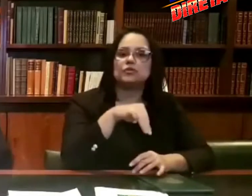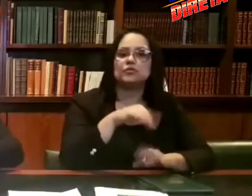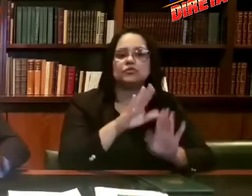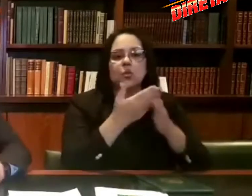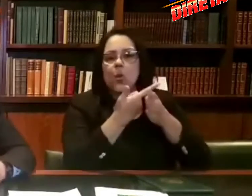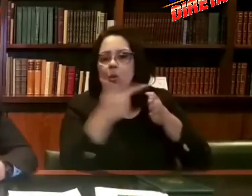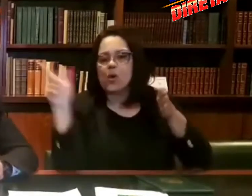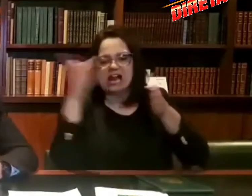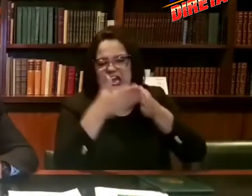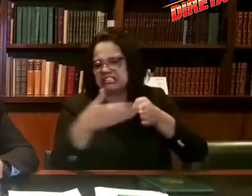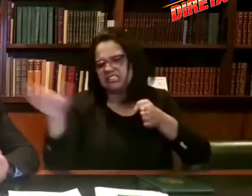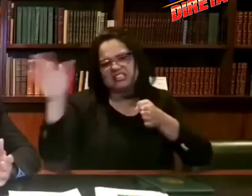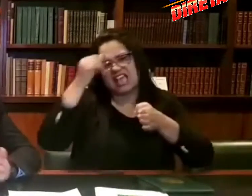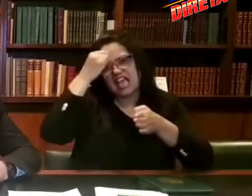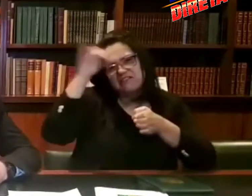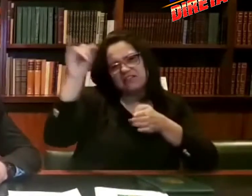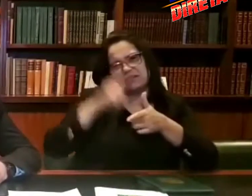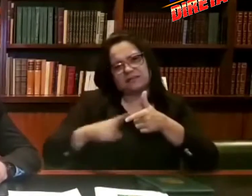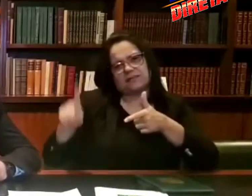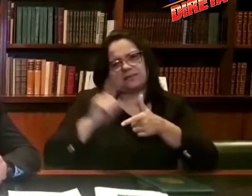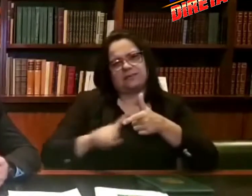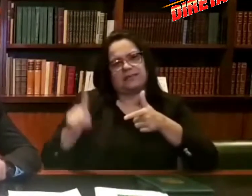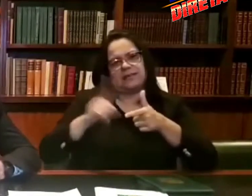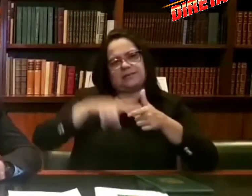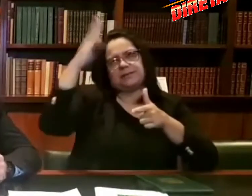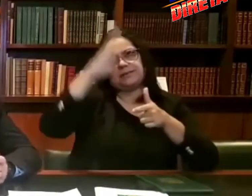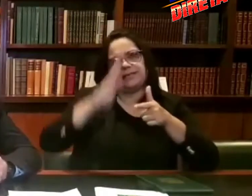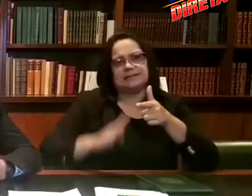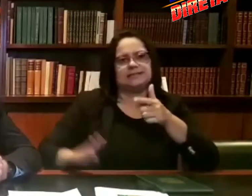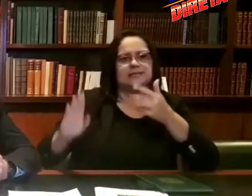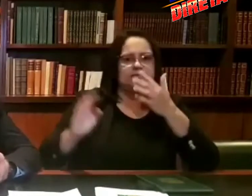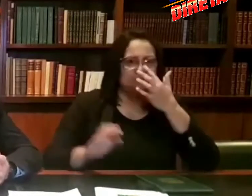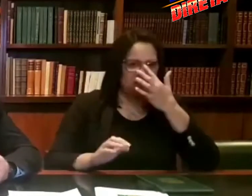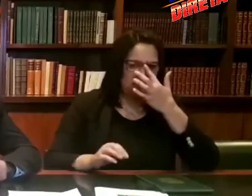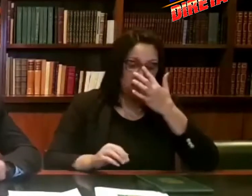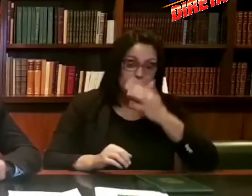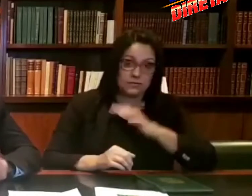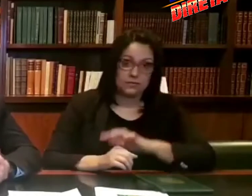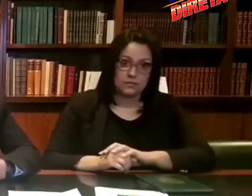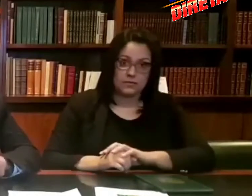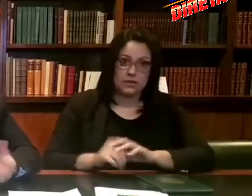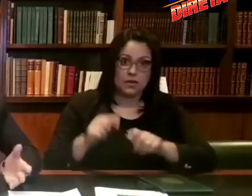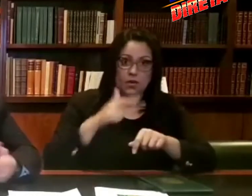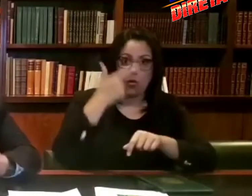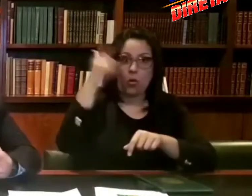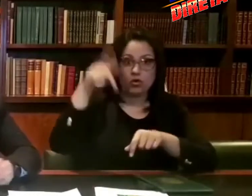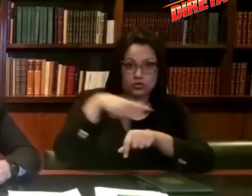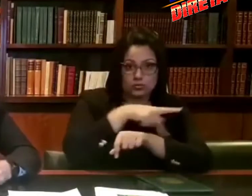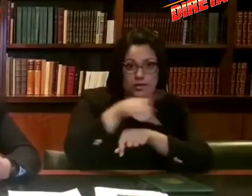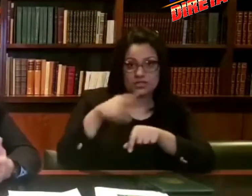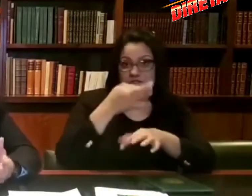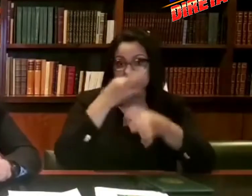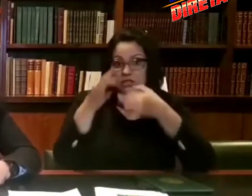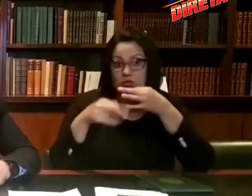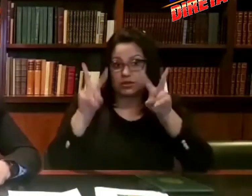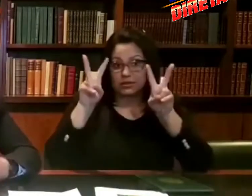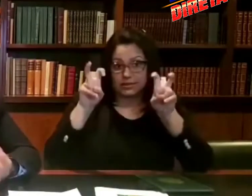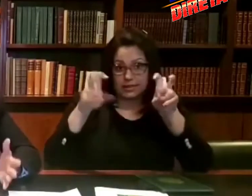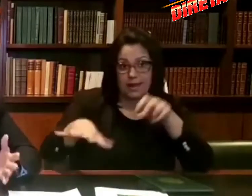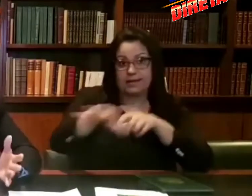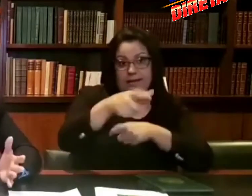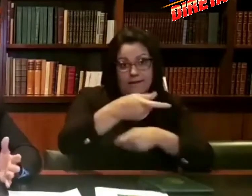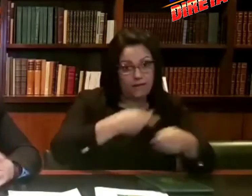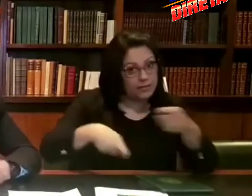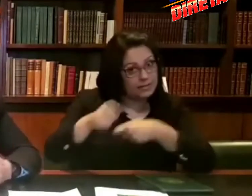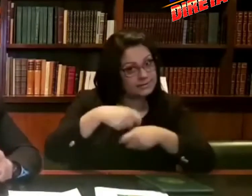liberar o restante, para evitar problemas, né, com o Brasil, com outros países, nós citamos ali, uma relação comercial nossa,